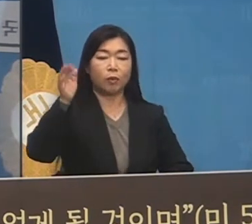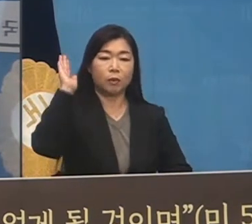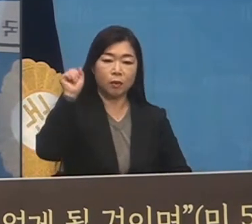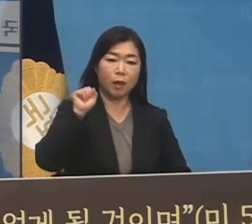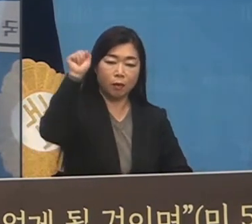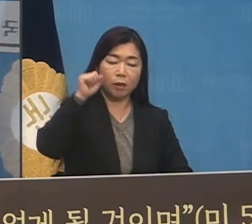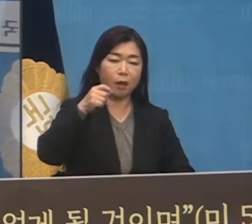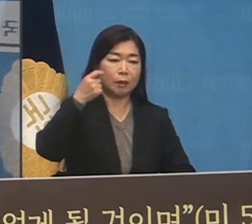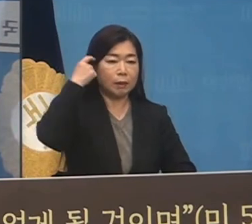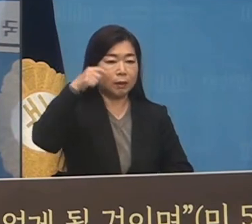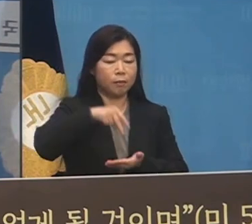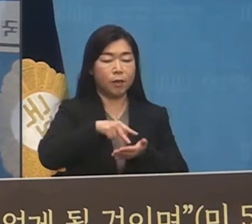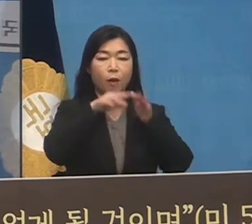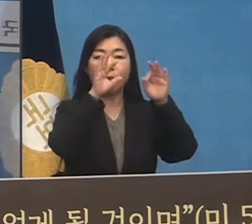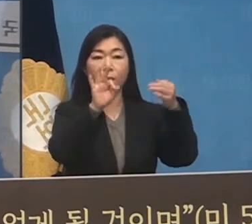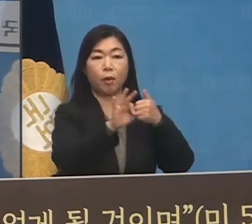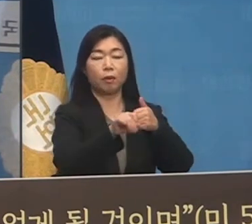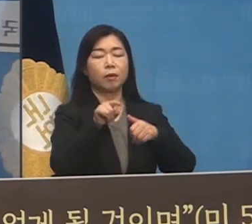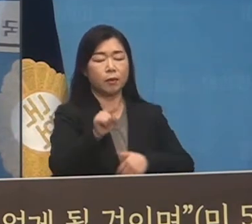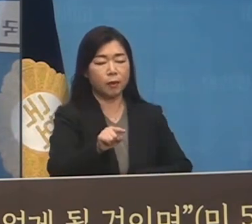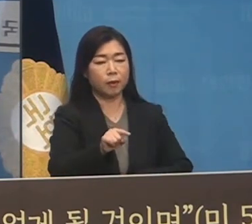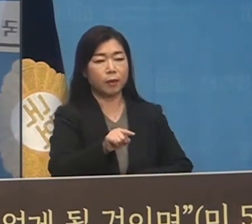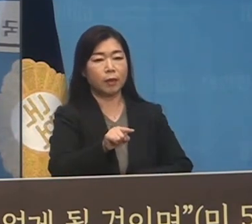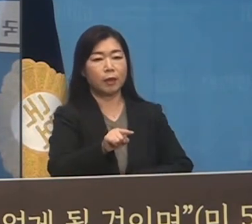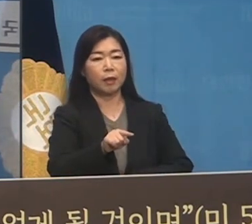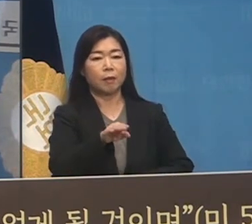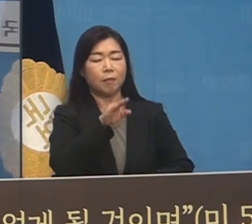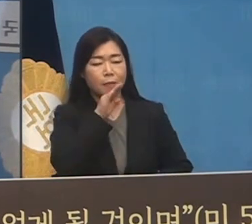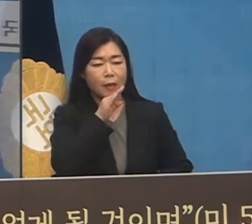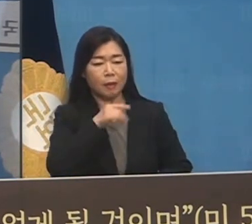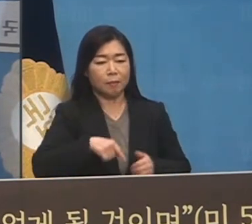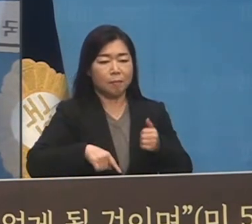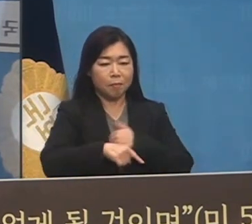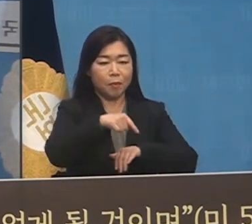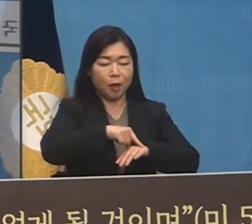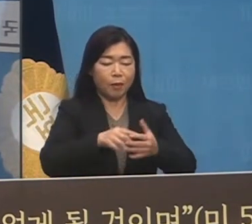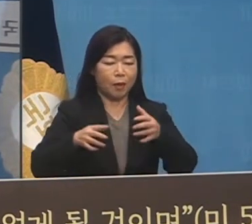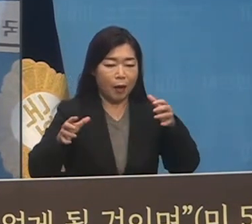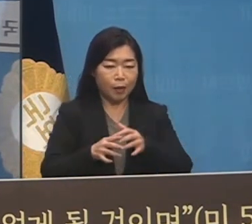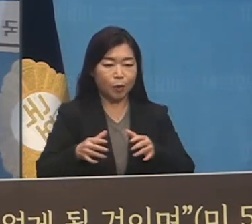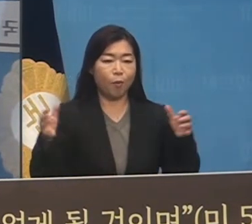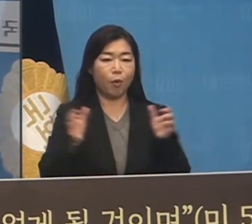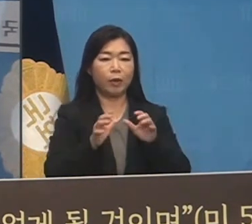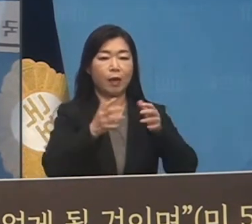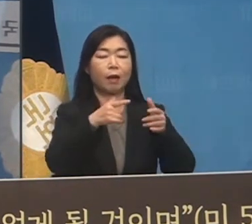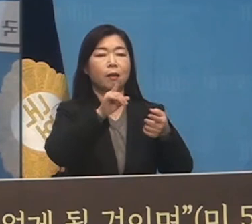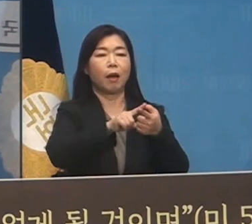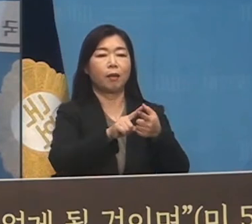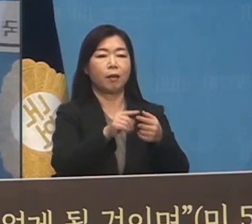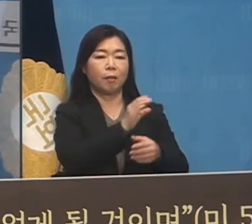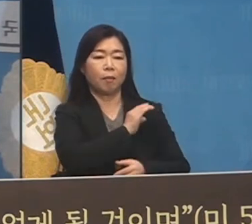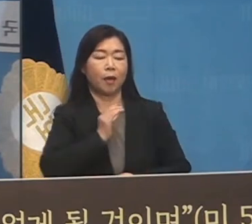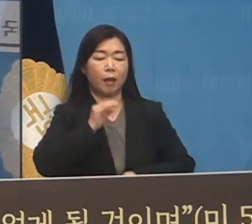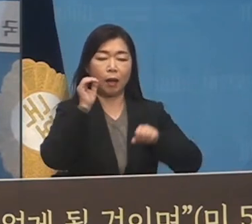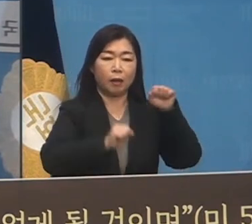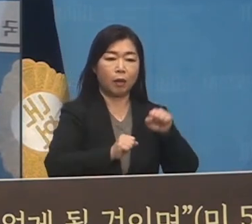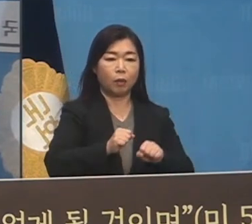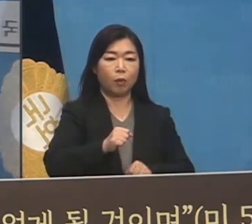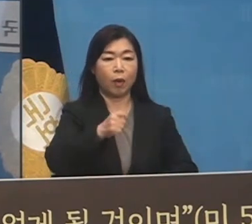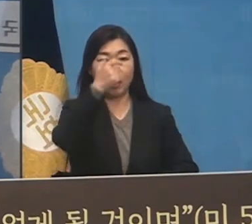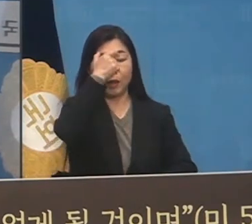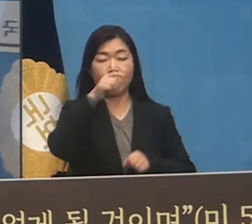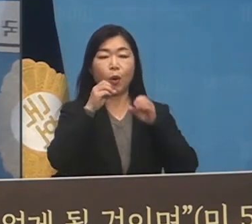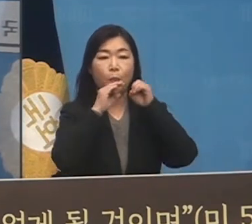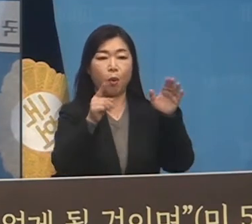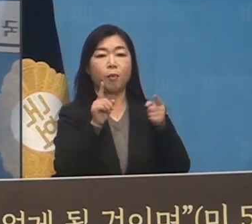볼 때 이는 피와 뜻으로 세운 나라에 대한 반역이자 기독교 복음에